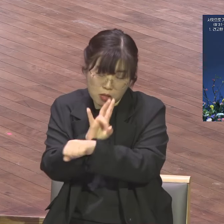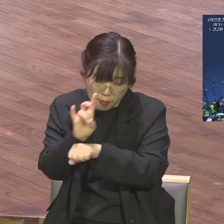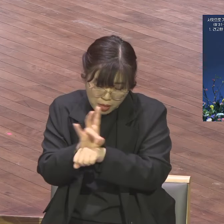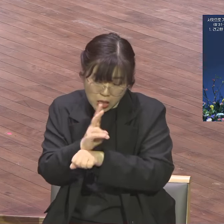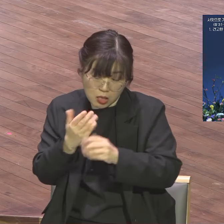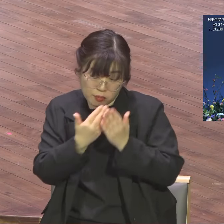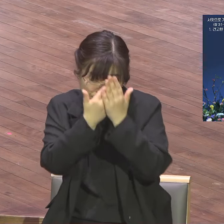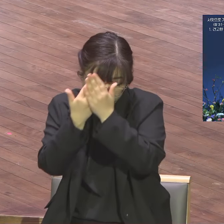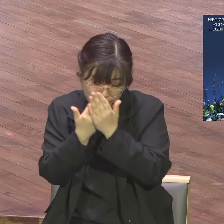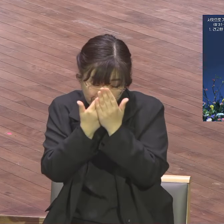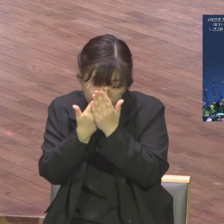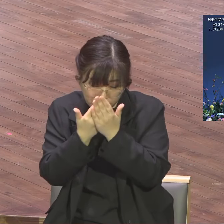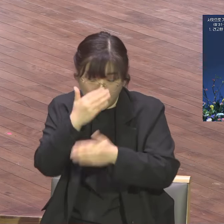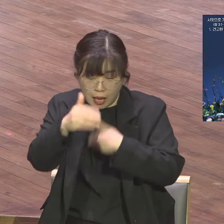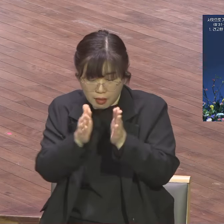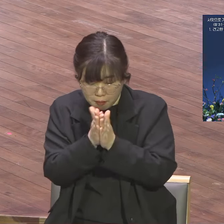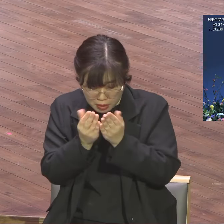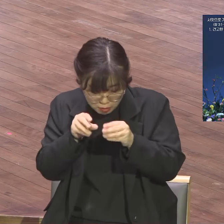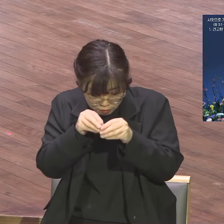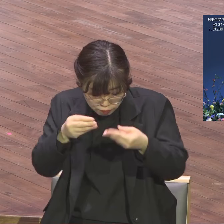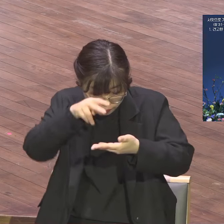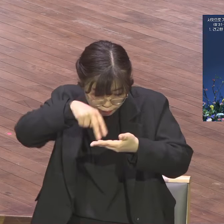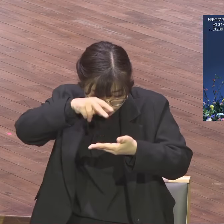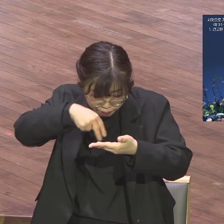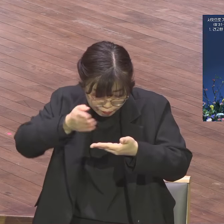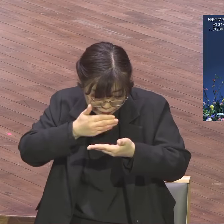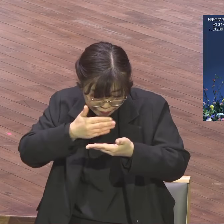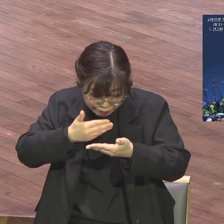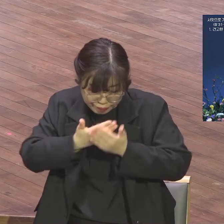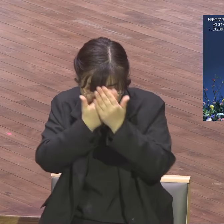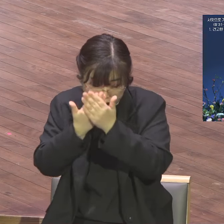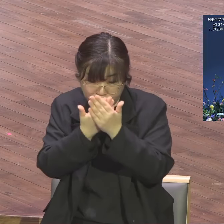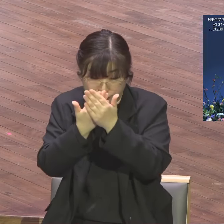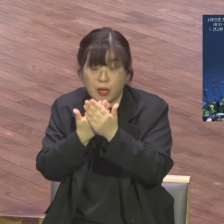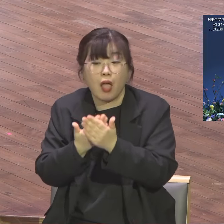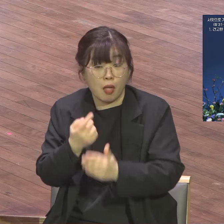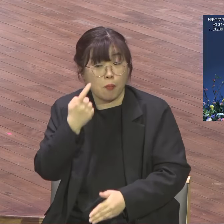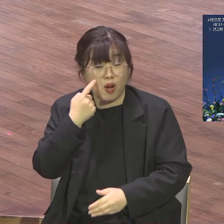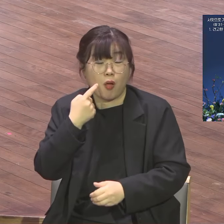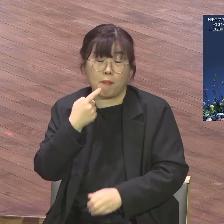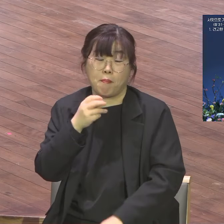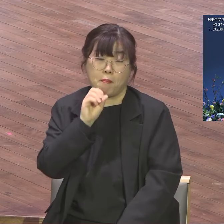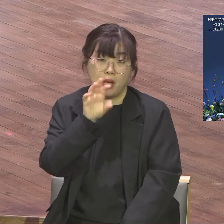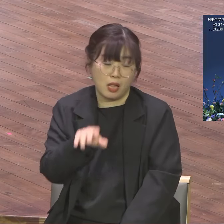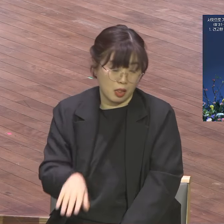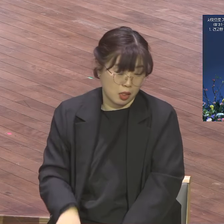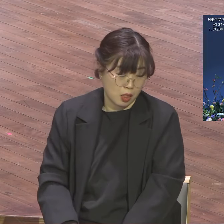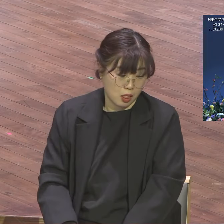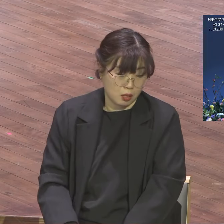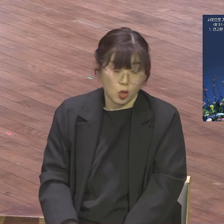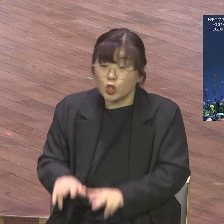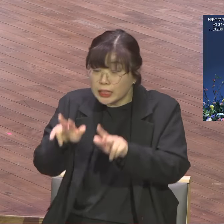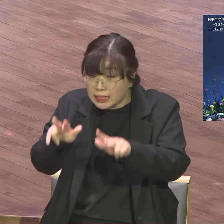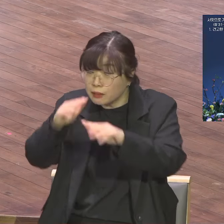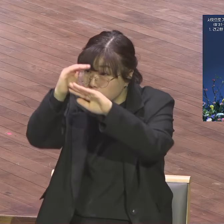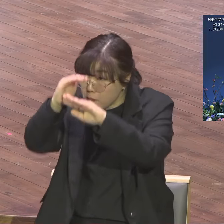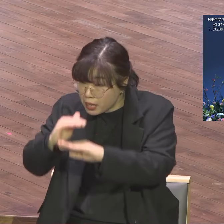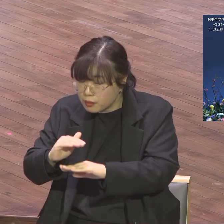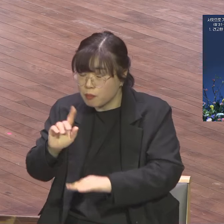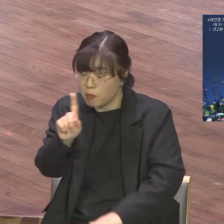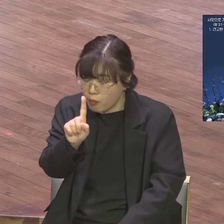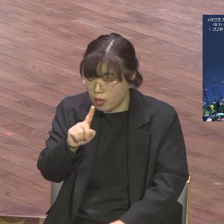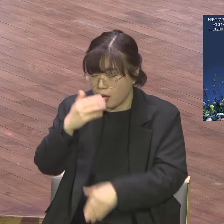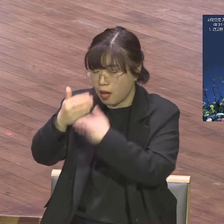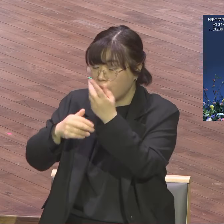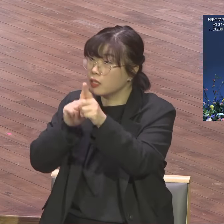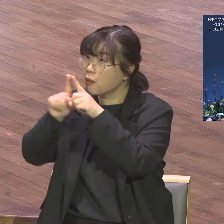보니까 하나님의 말씀을 우리에게 떠나지 않게 하고 그것을 목에 메고 마음판에 새기라고 마음판에 새기라고